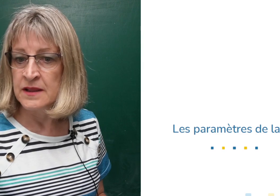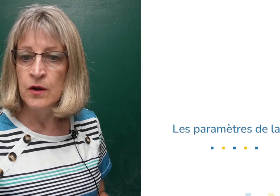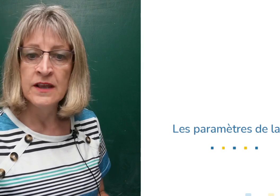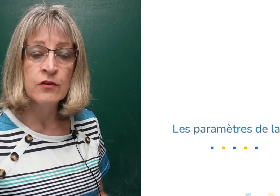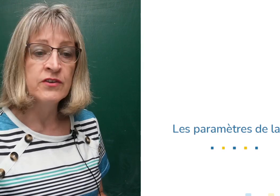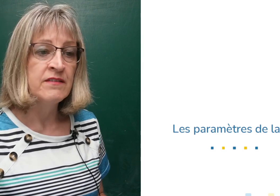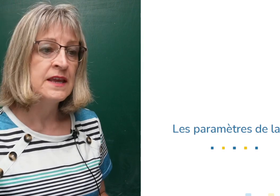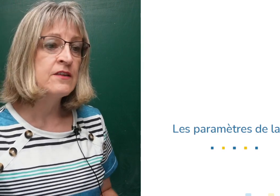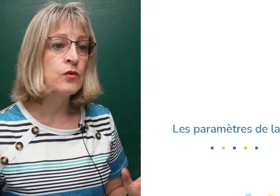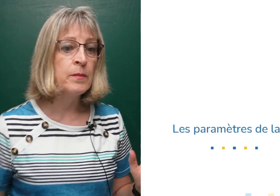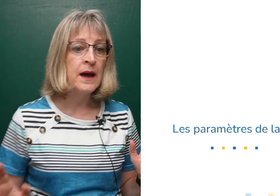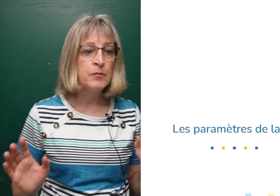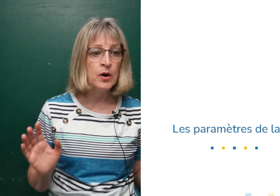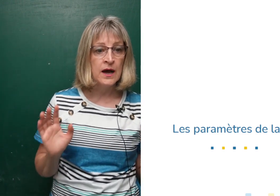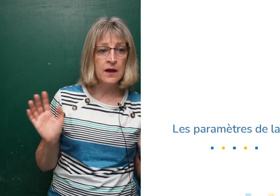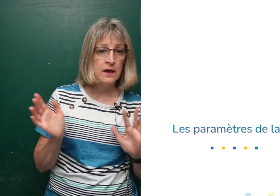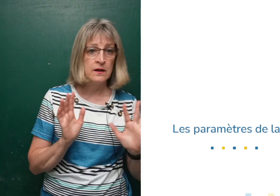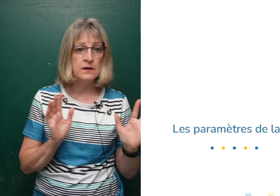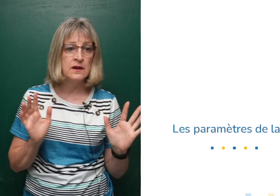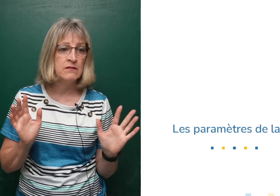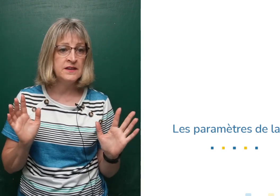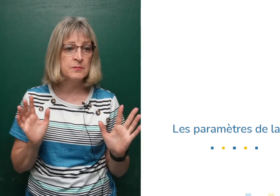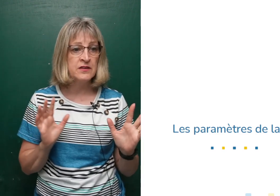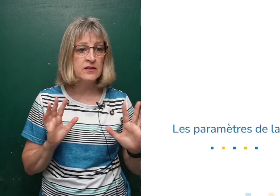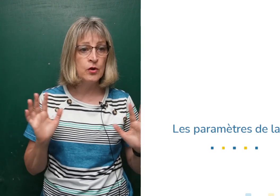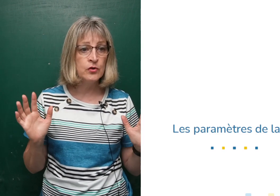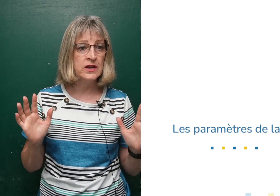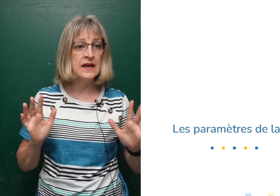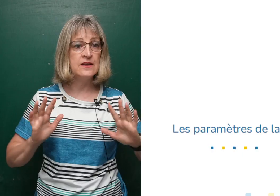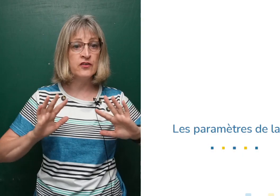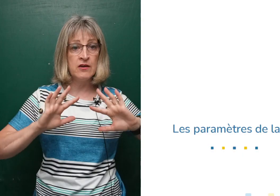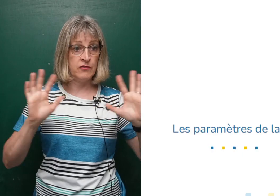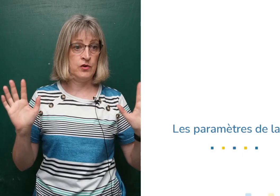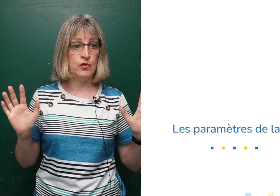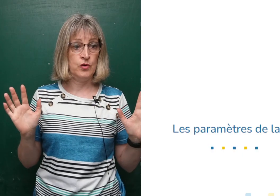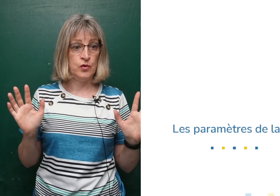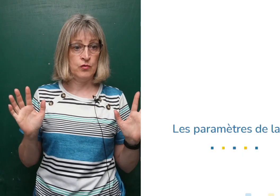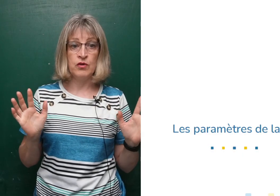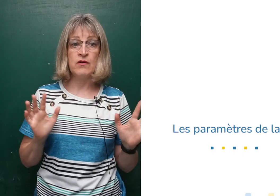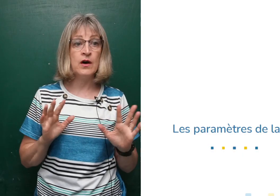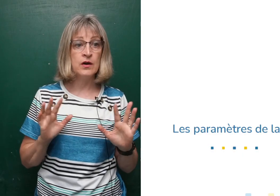maintenant, est-ce que vous avez des questions par rapport à la vignette précédente, la LSF? Ça va, hein?